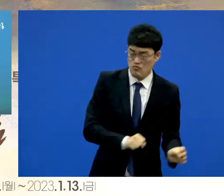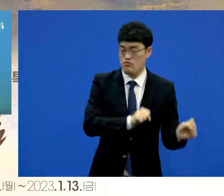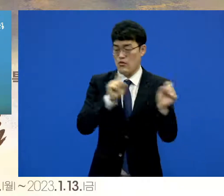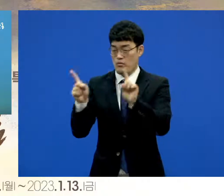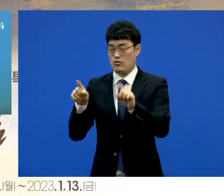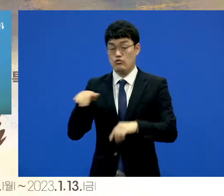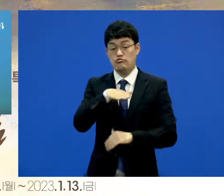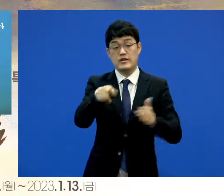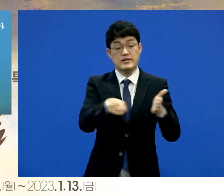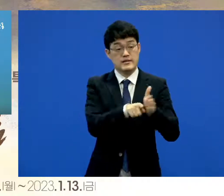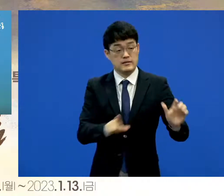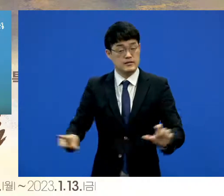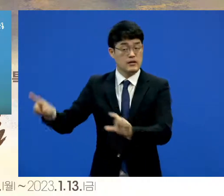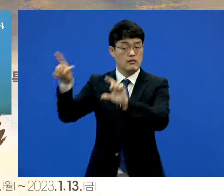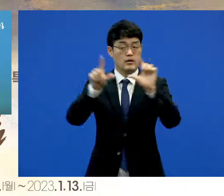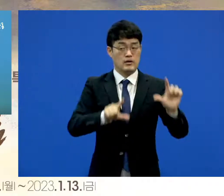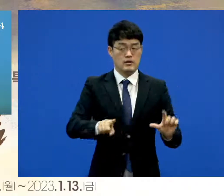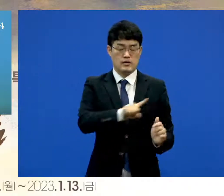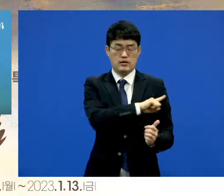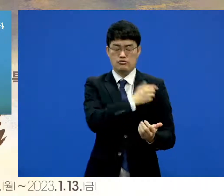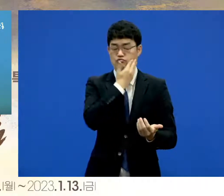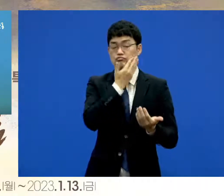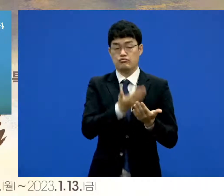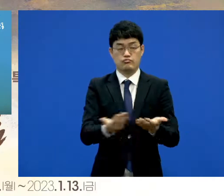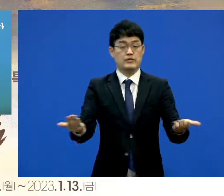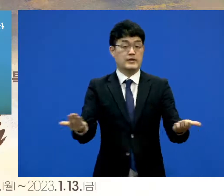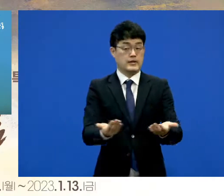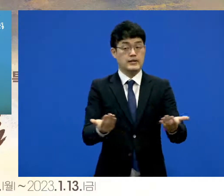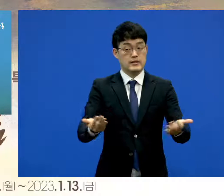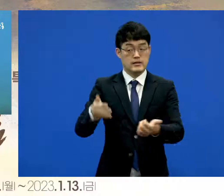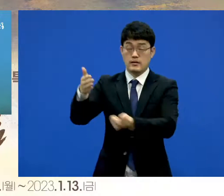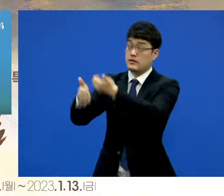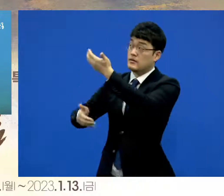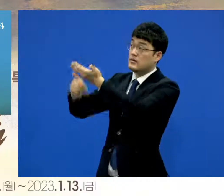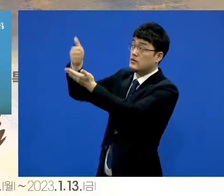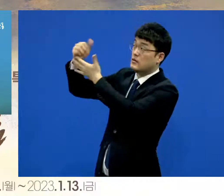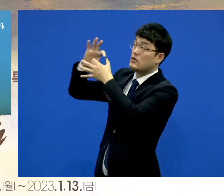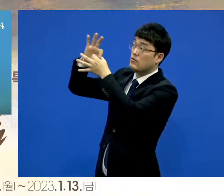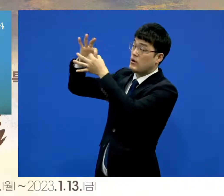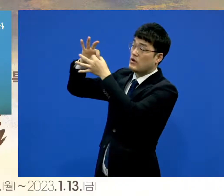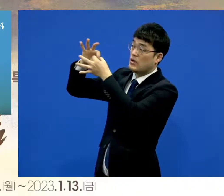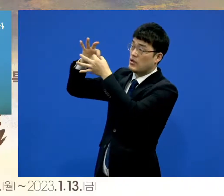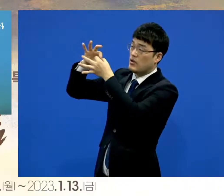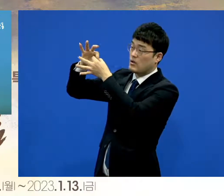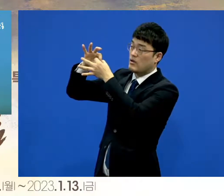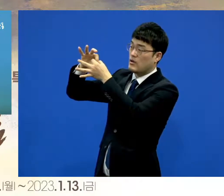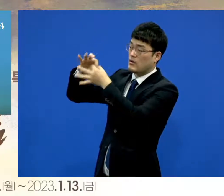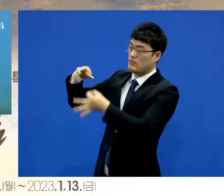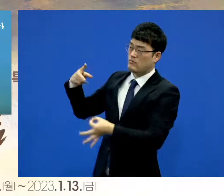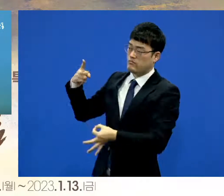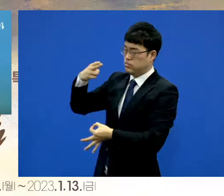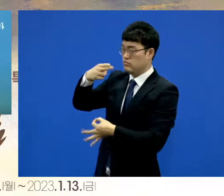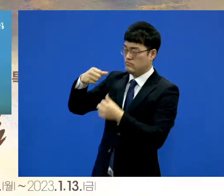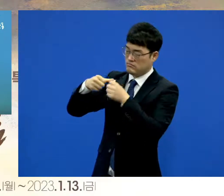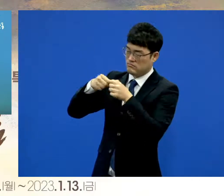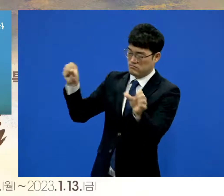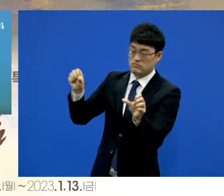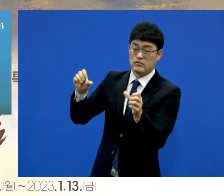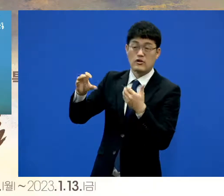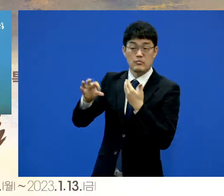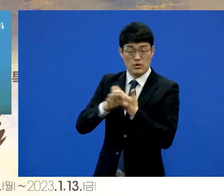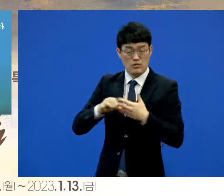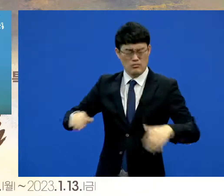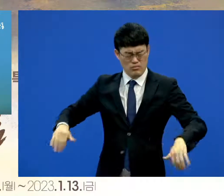하나님과의 관계가 깨어지면 모든 것은 잃어버리는 것입니다. 탕자는 지금 아버지에게 마음이 있어